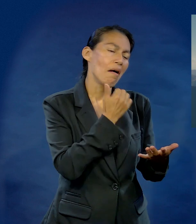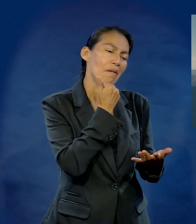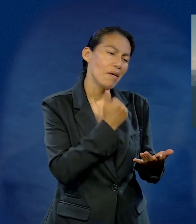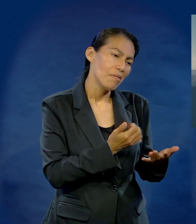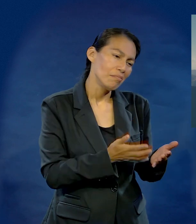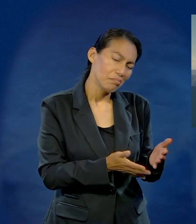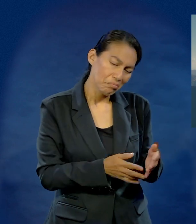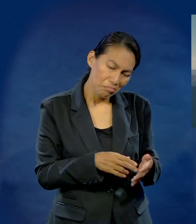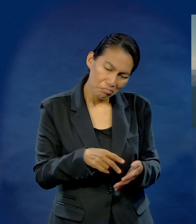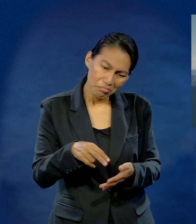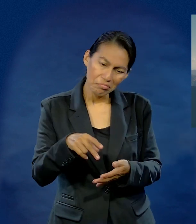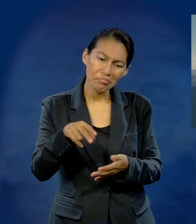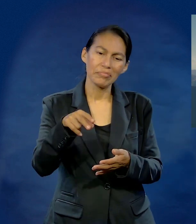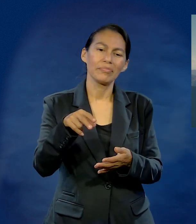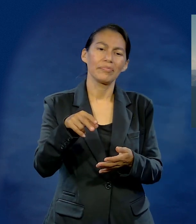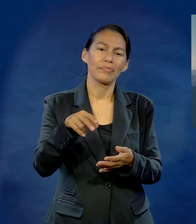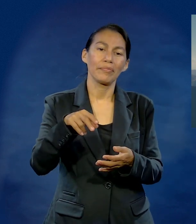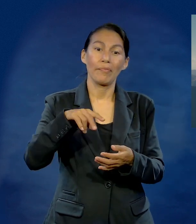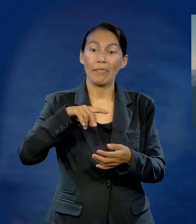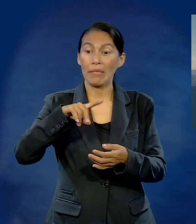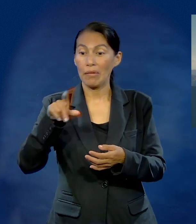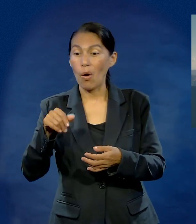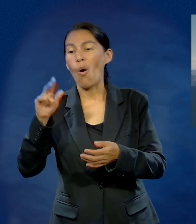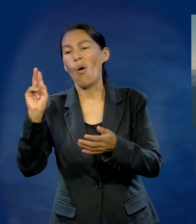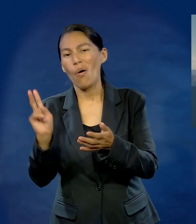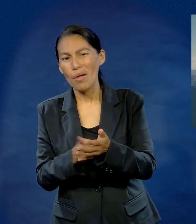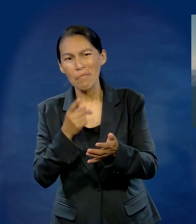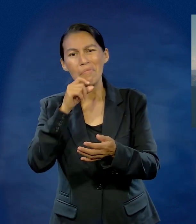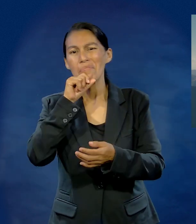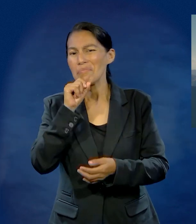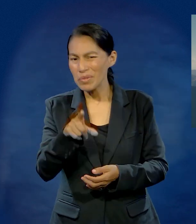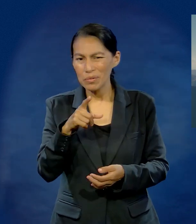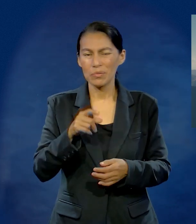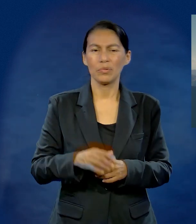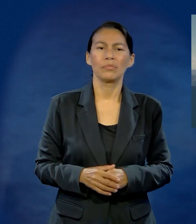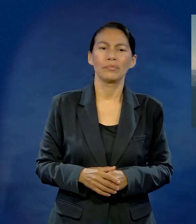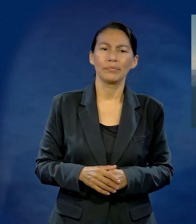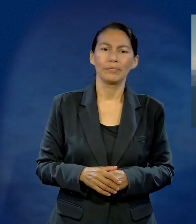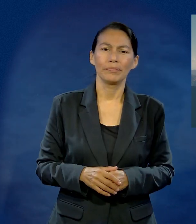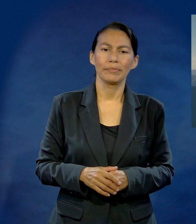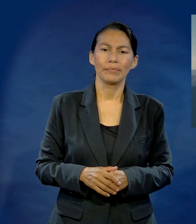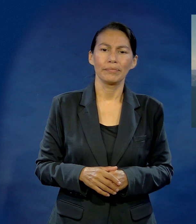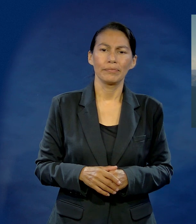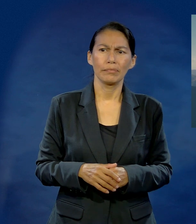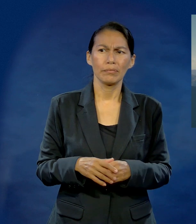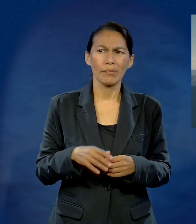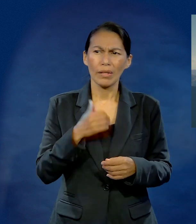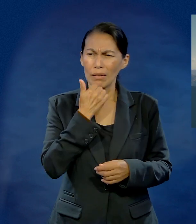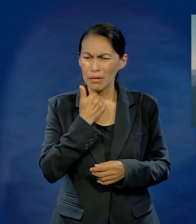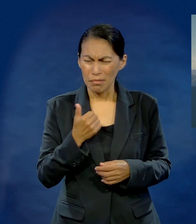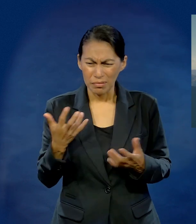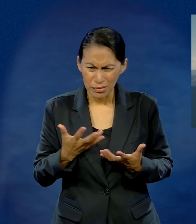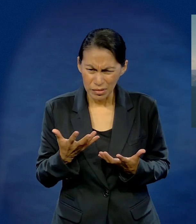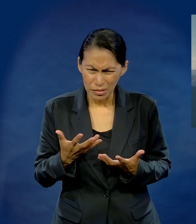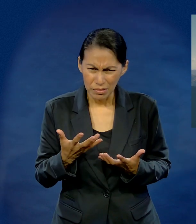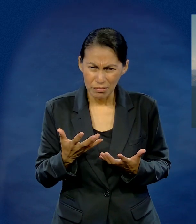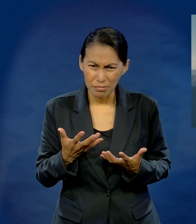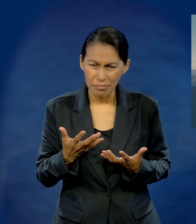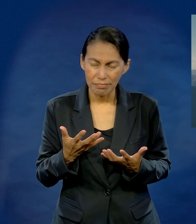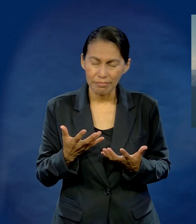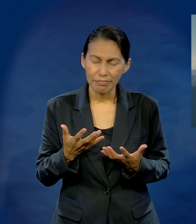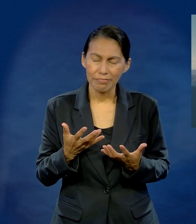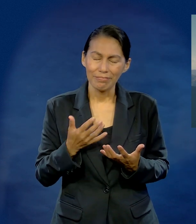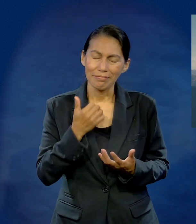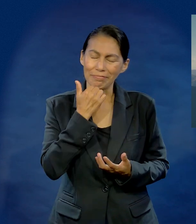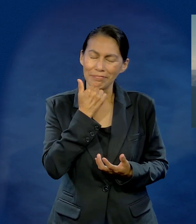Es mi hermana. Y Abimelec, rey de Gerar, envió y tomó a Sara. Pero Dios vino a Abimelec